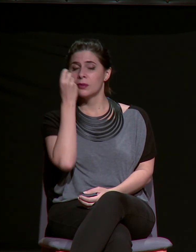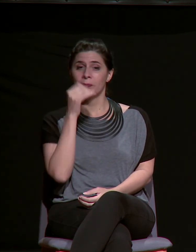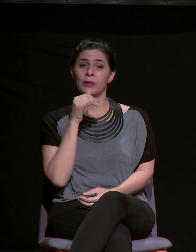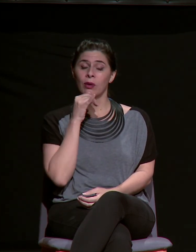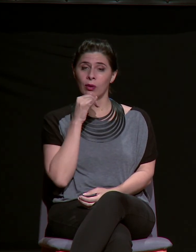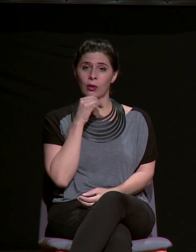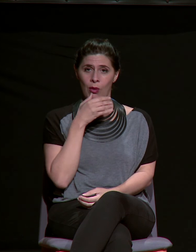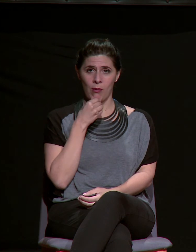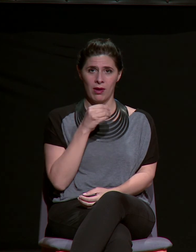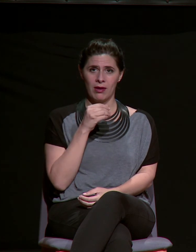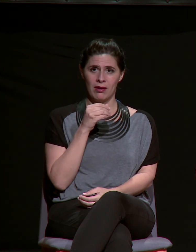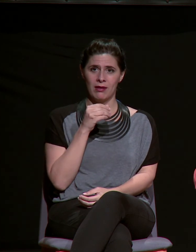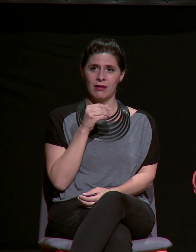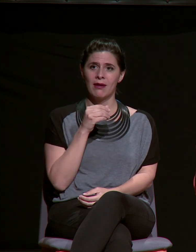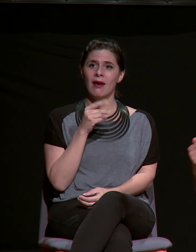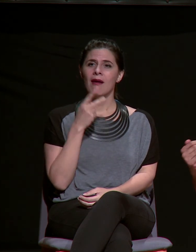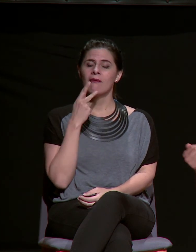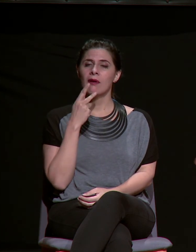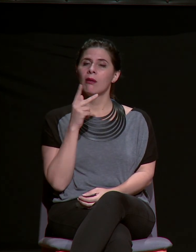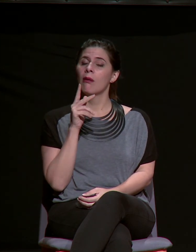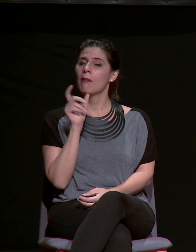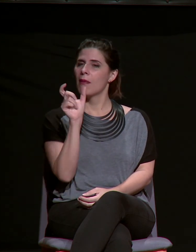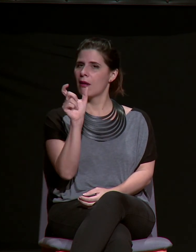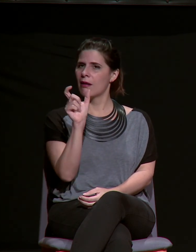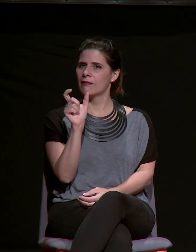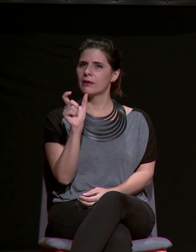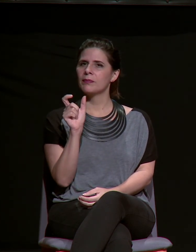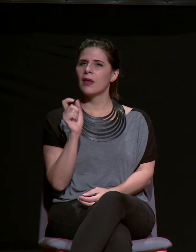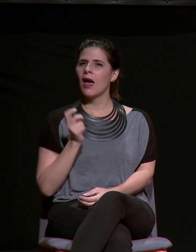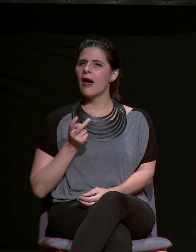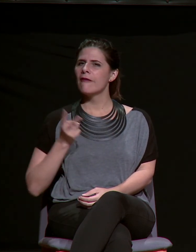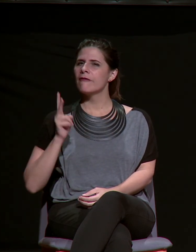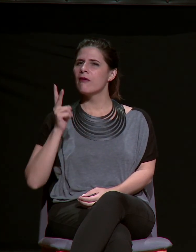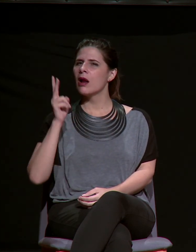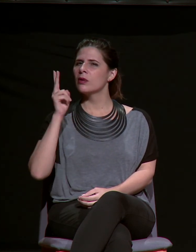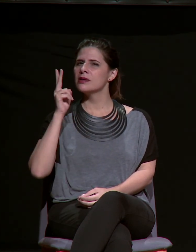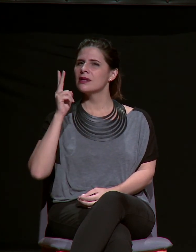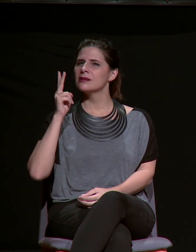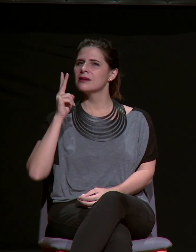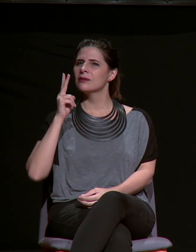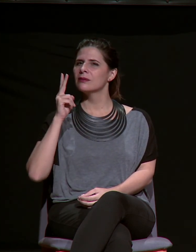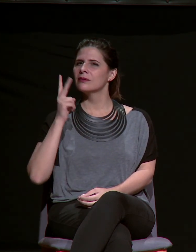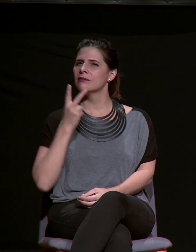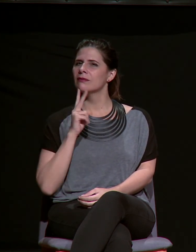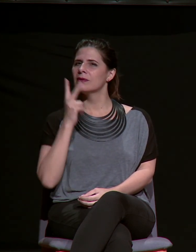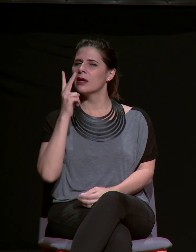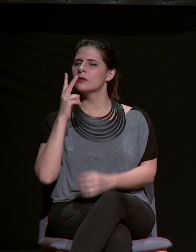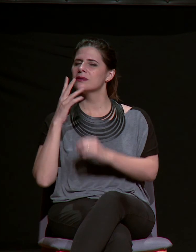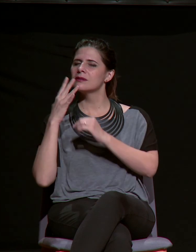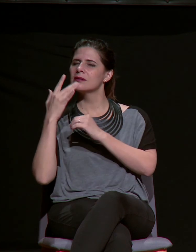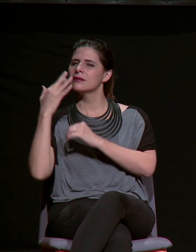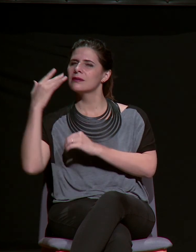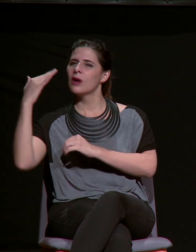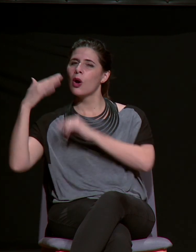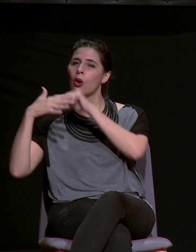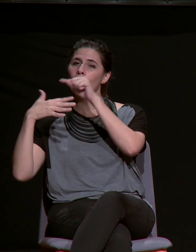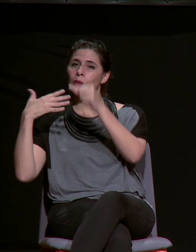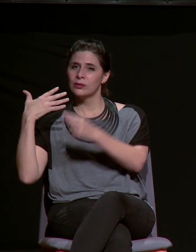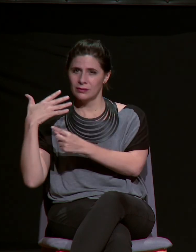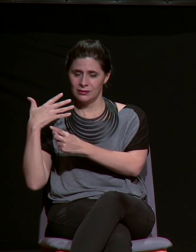expressão maravilhosa, né? Ondas de valorização. Então, essa imagem já nos induz a acreditar numa espécie de